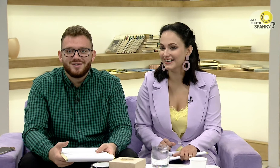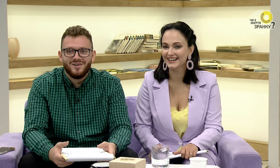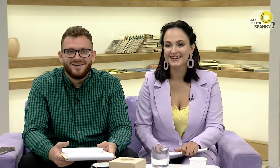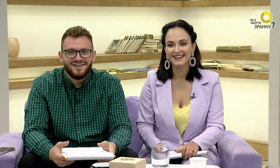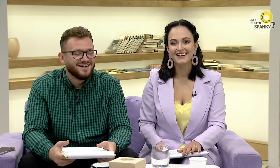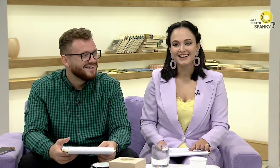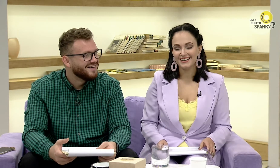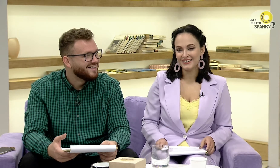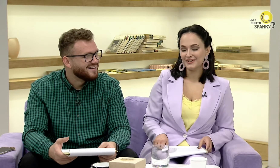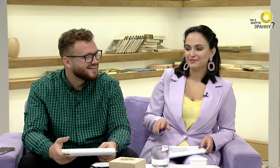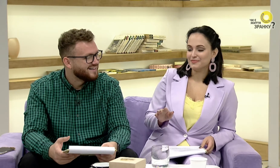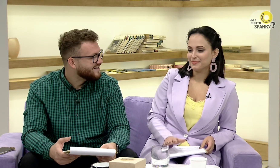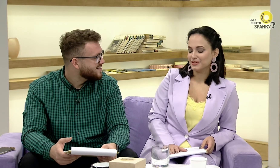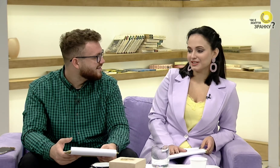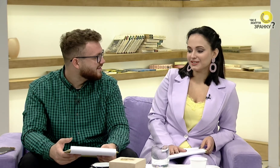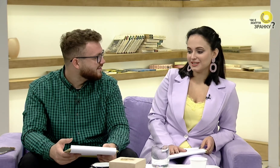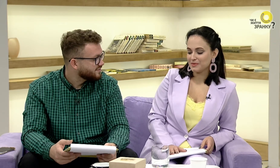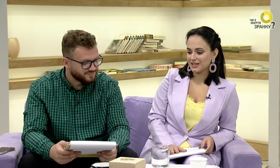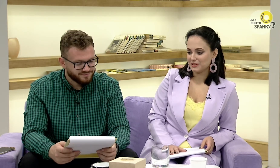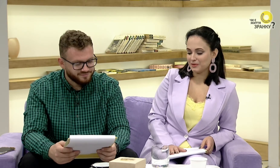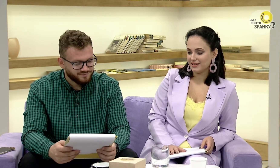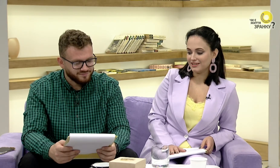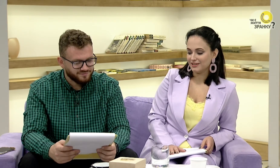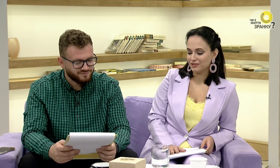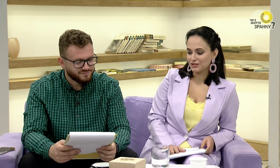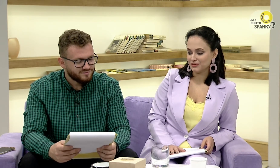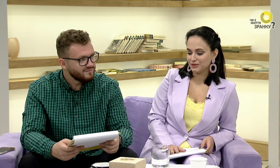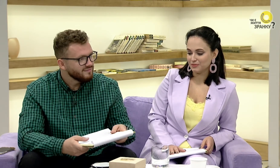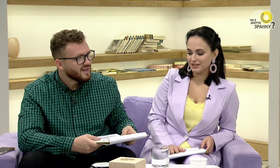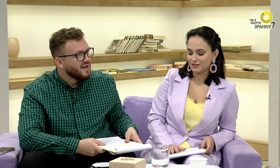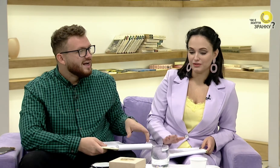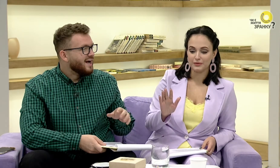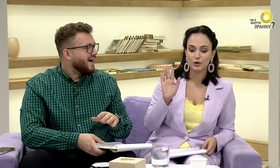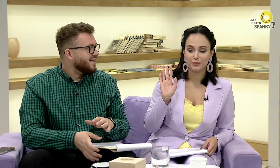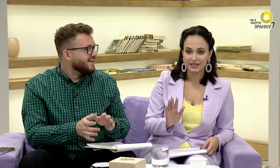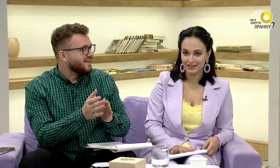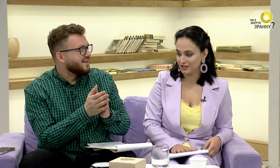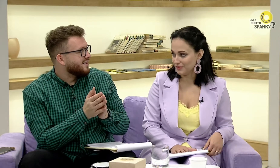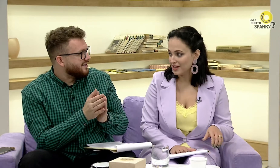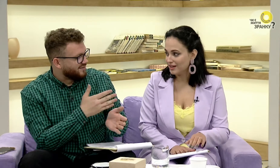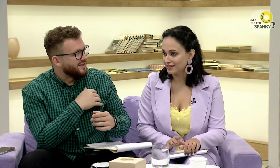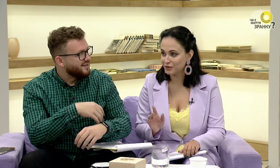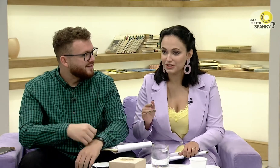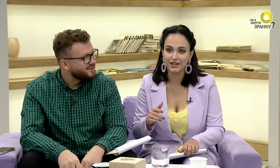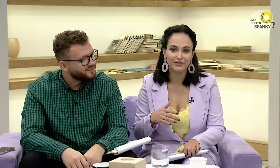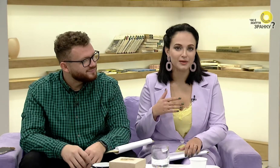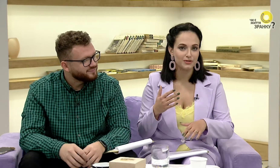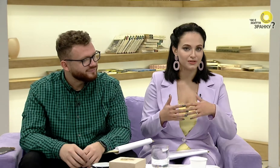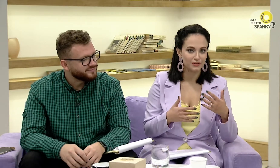швидко. Клас. Боже, хотіла поставити питання, вийшло воно в мене із голови. Но в мене є інше. Давай. Також цікаво, я просто